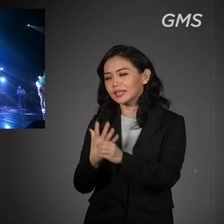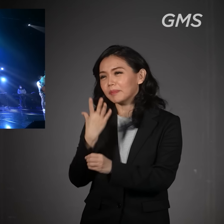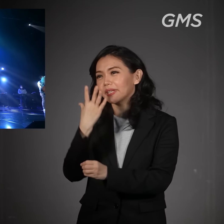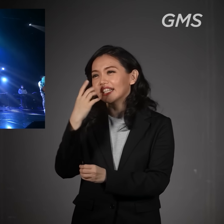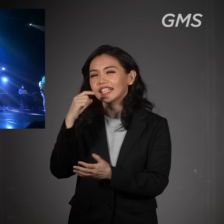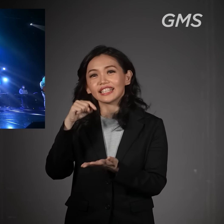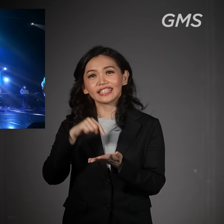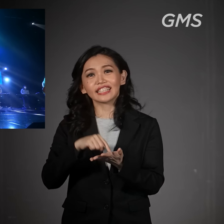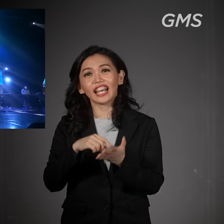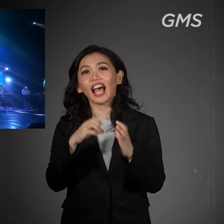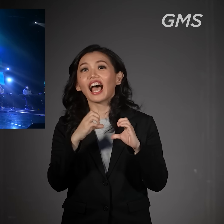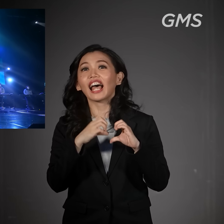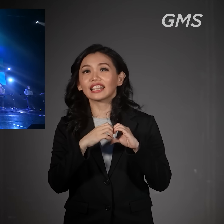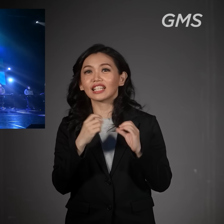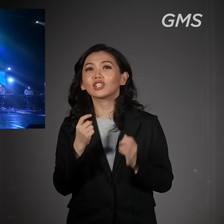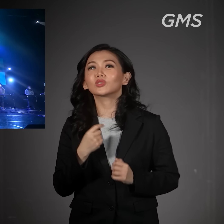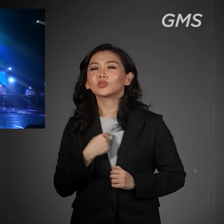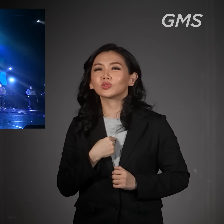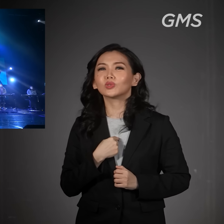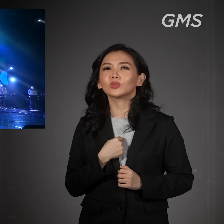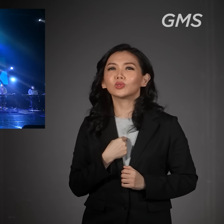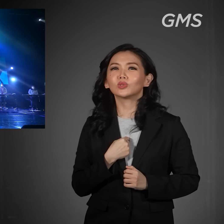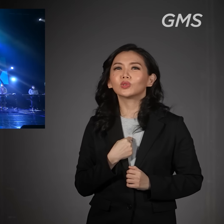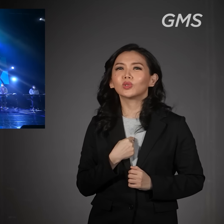bersemi di hatiku,